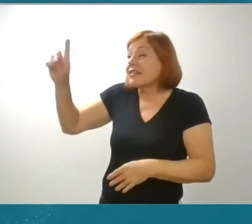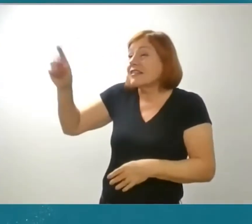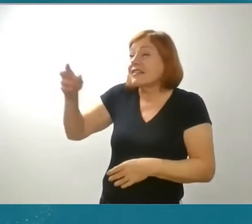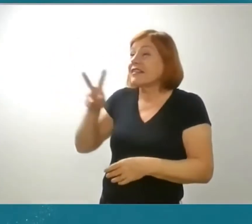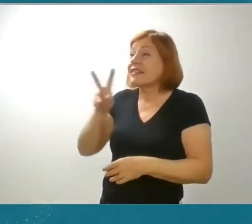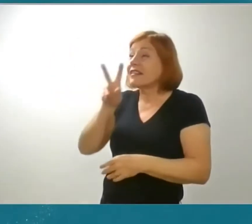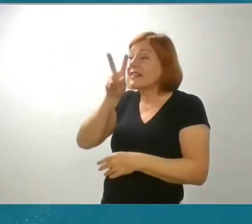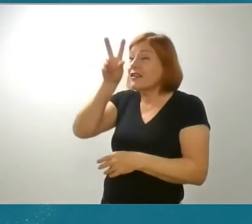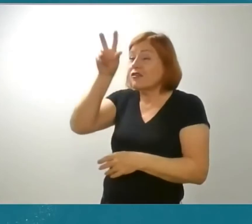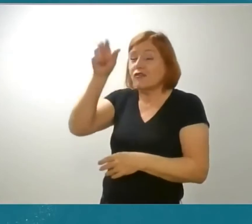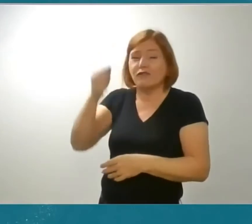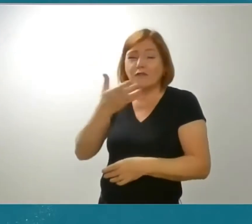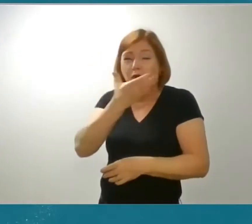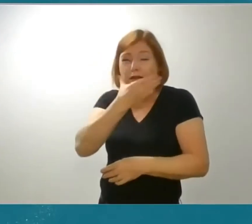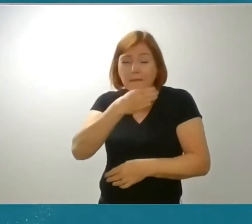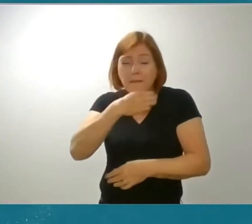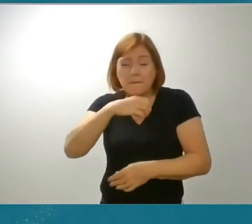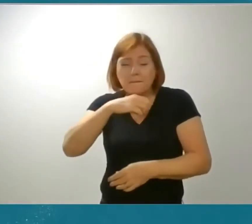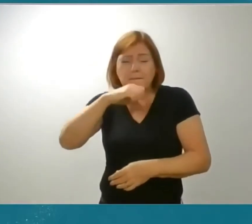despojos.